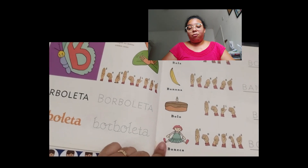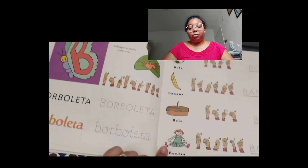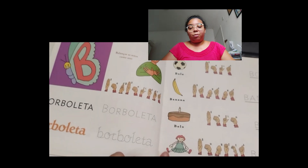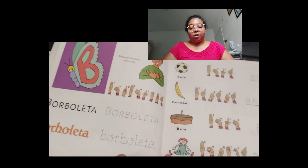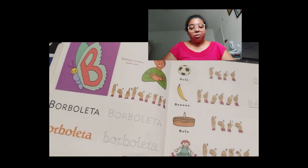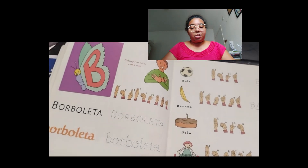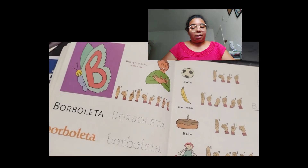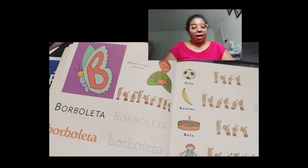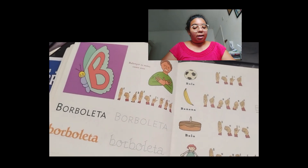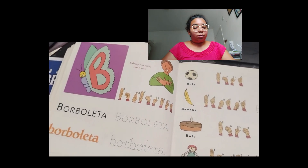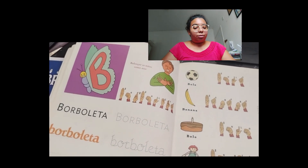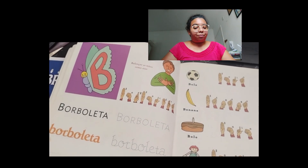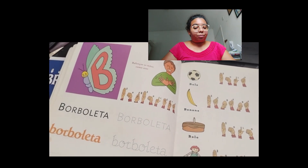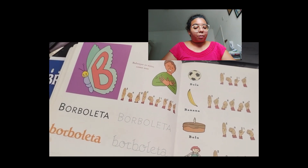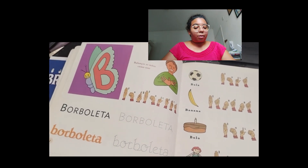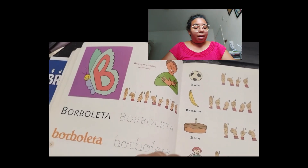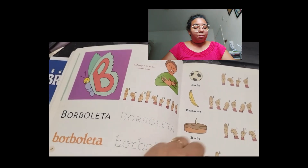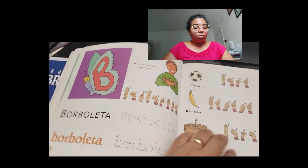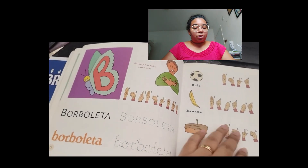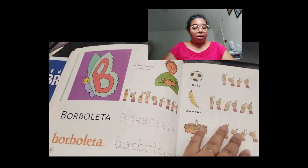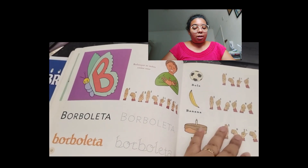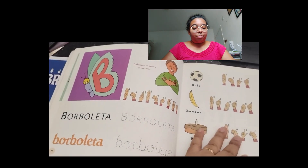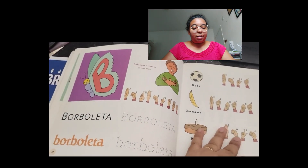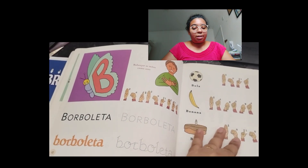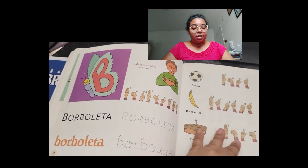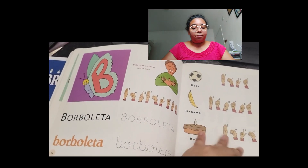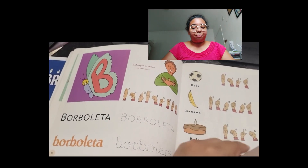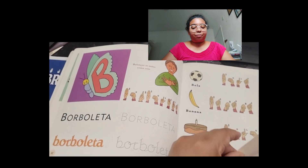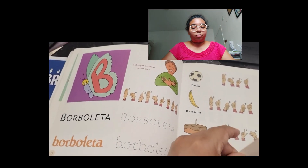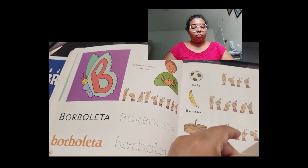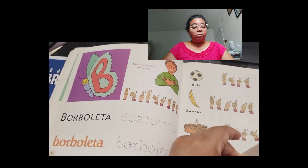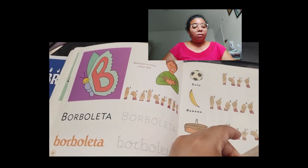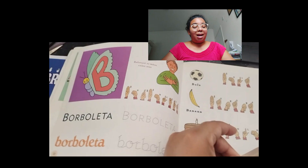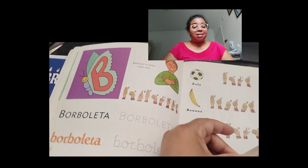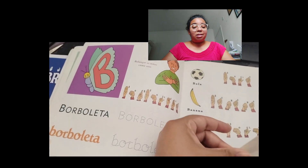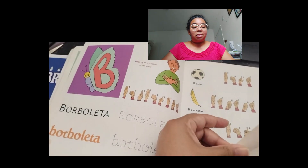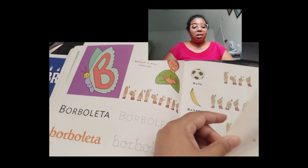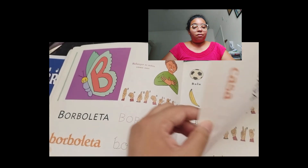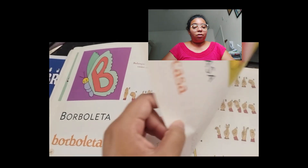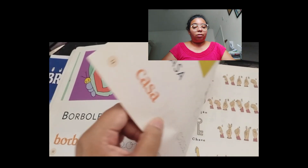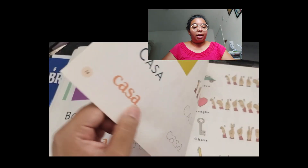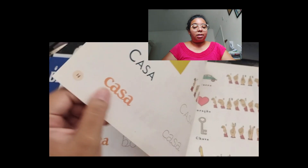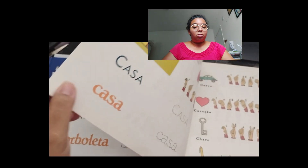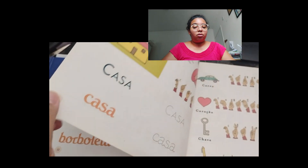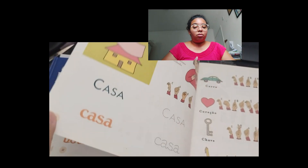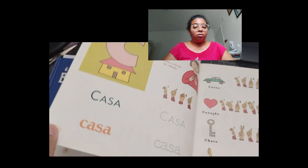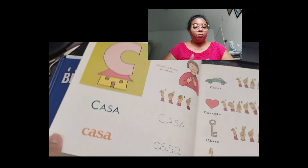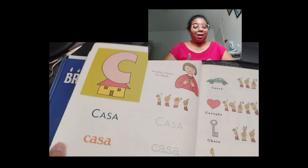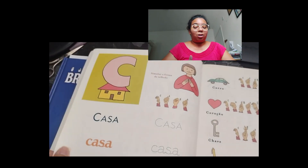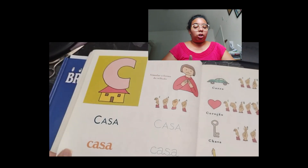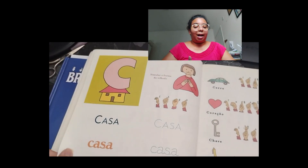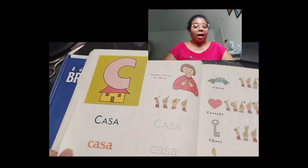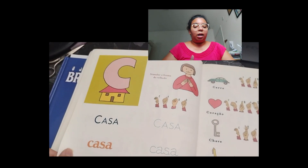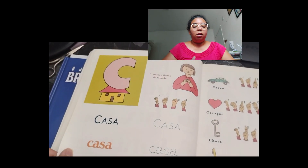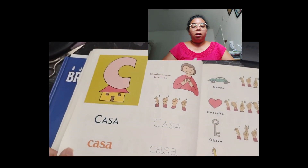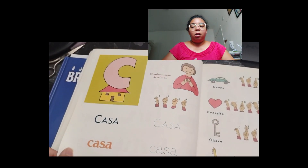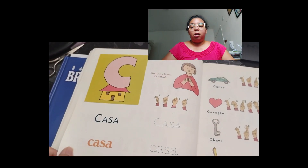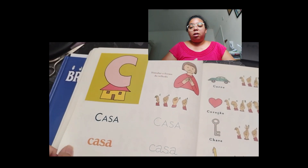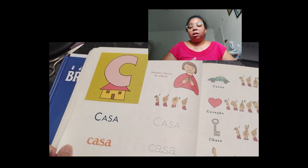bem ilustrado, é muito simples, acessível, né, assim, de praticar.